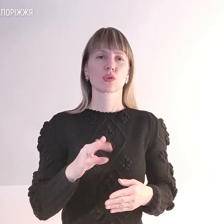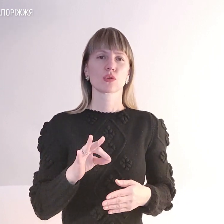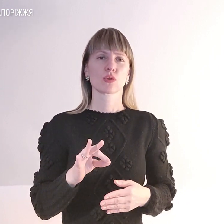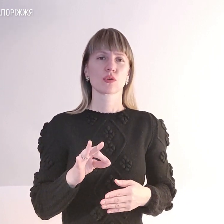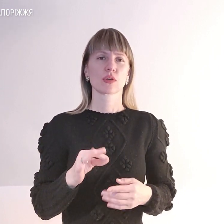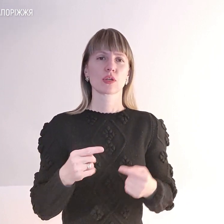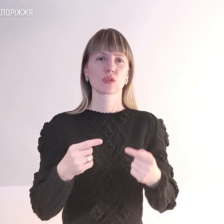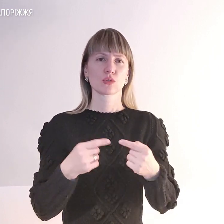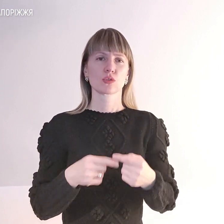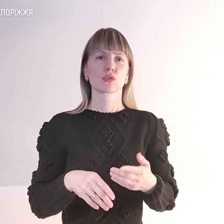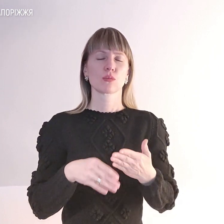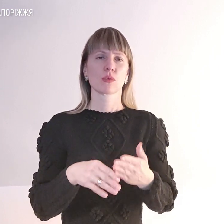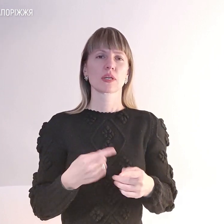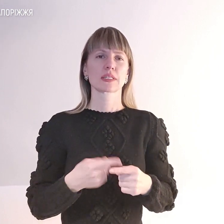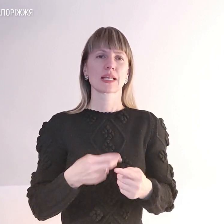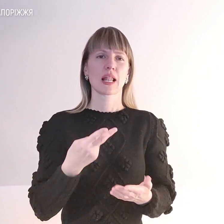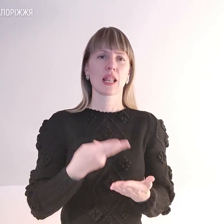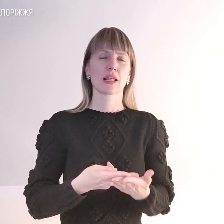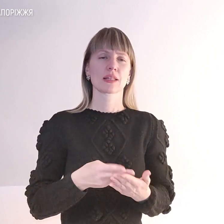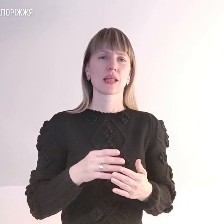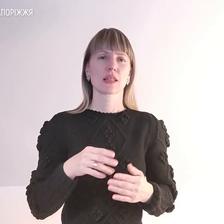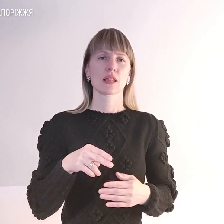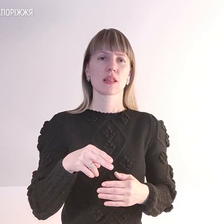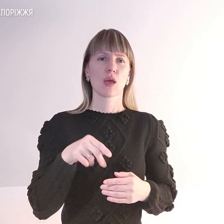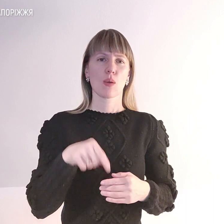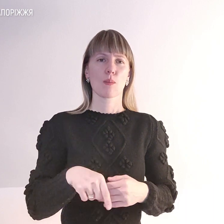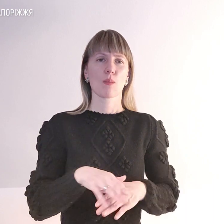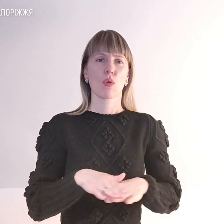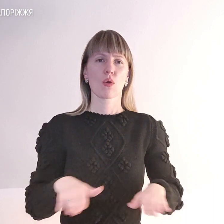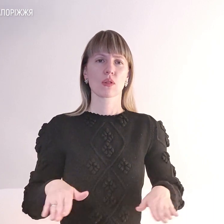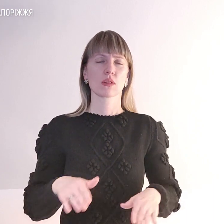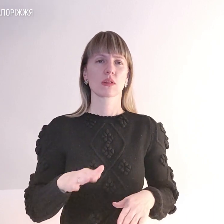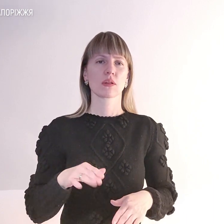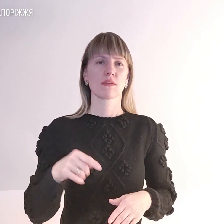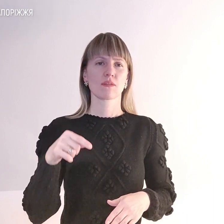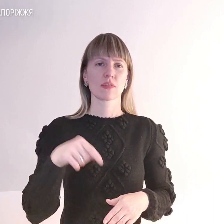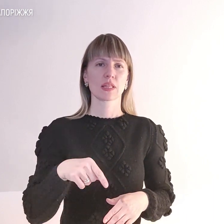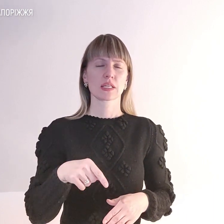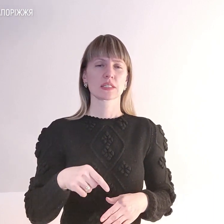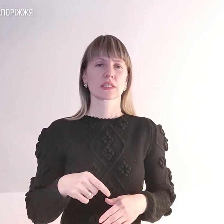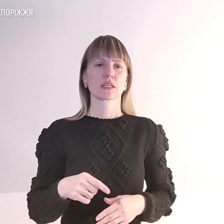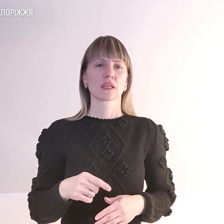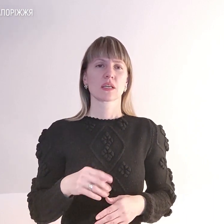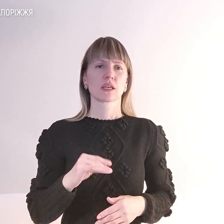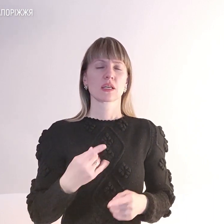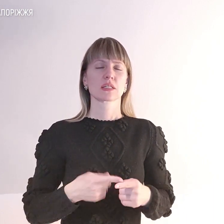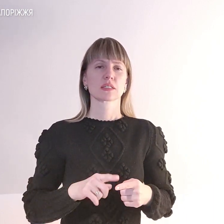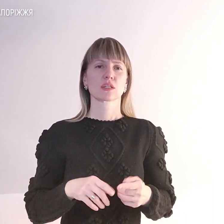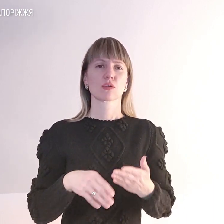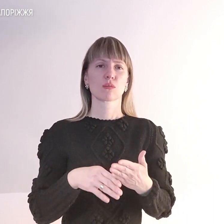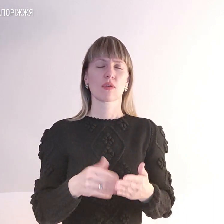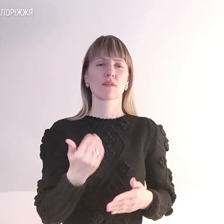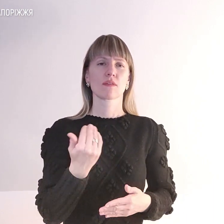точно допоможе, це лягти на підлогу животом вниз. Це допоможе вам так